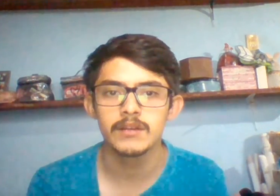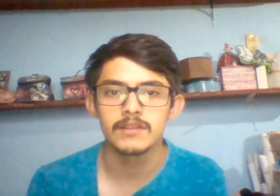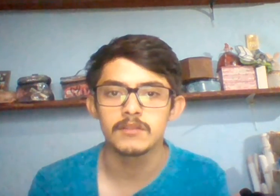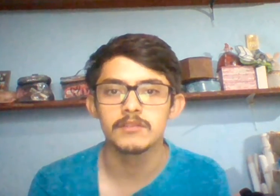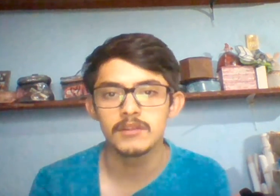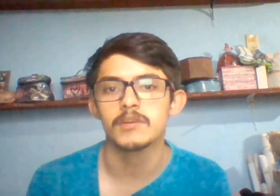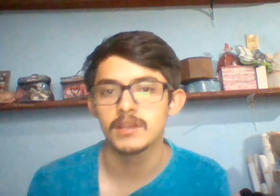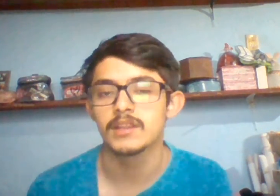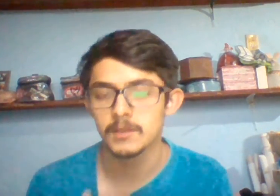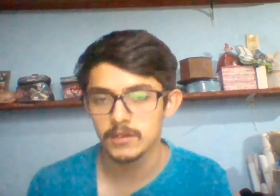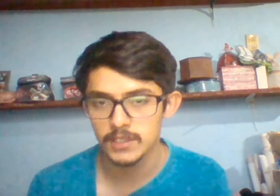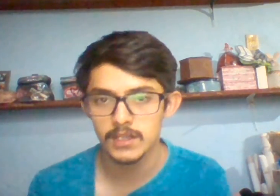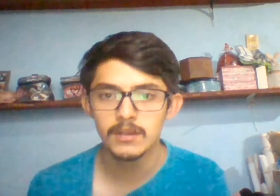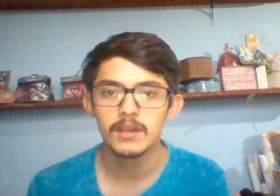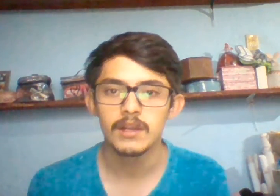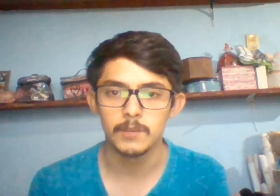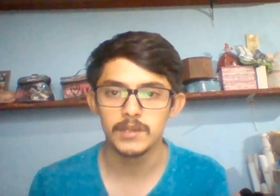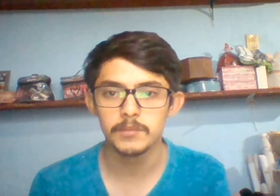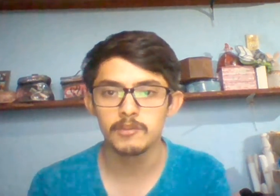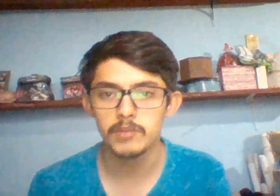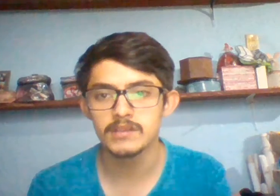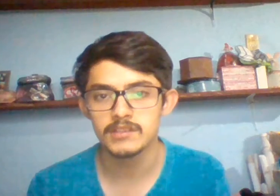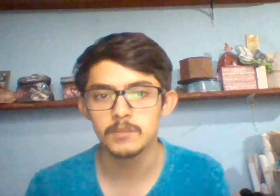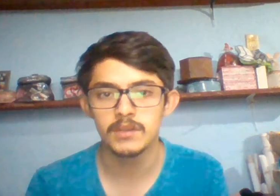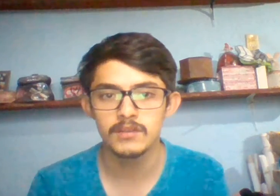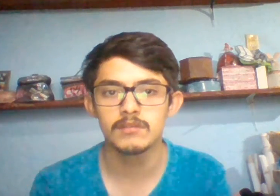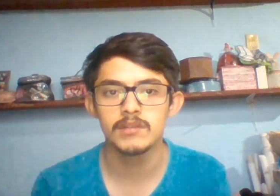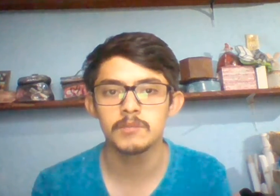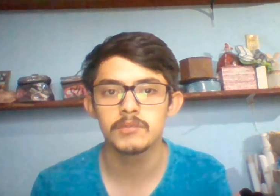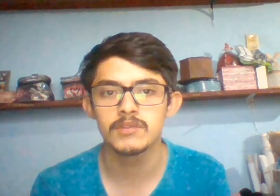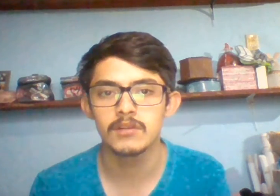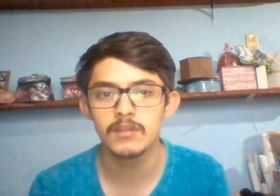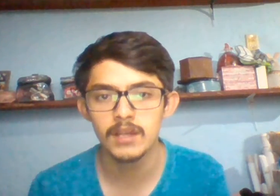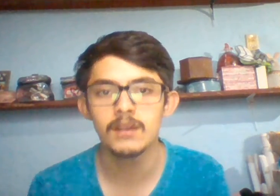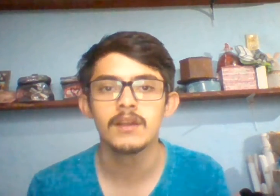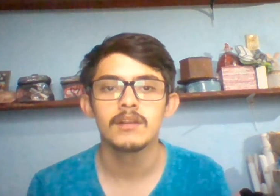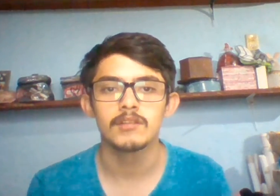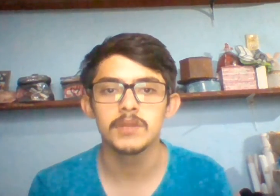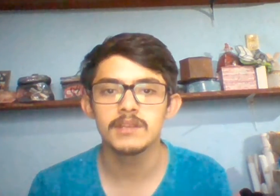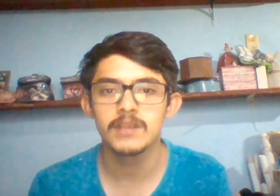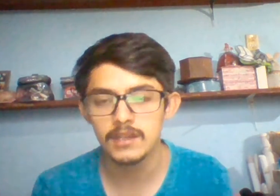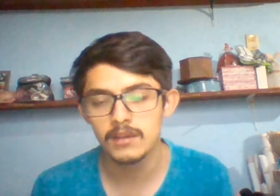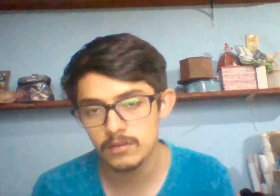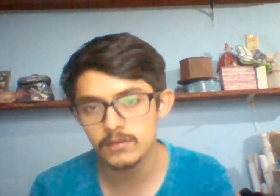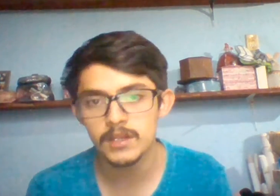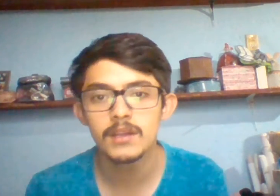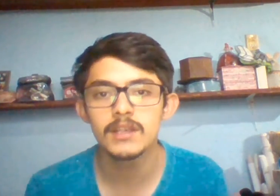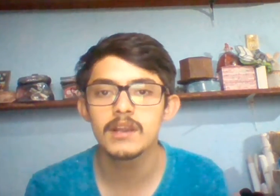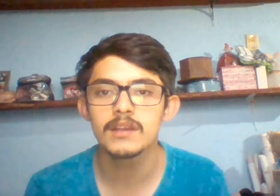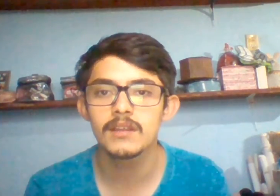se le conoce como eje de alta velocidad, la parte principal del sistema disco hipocicloidal, los pines guía de corona y el eje de